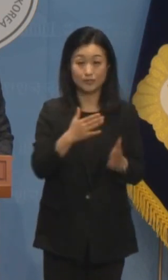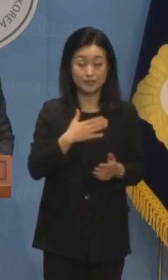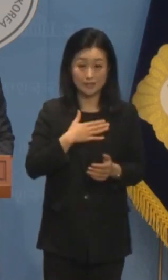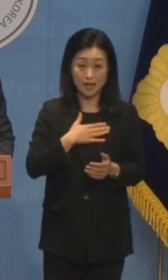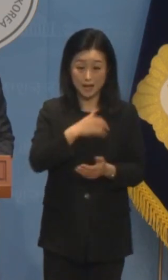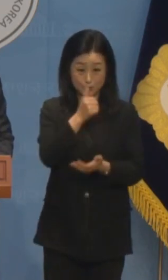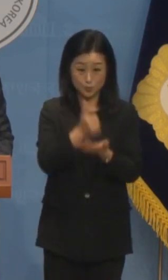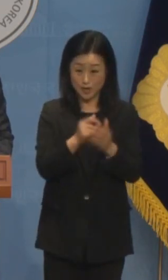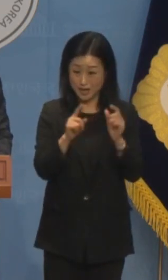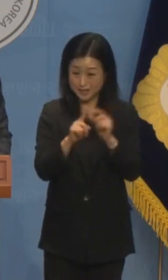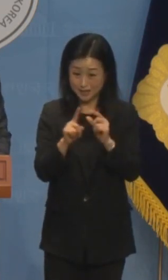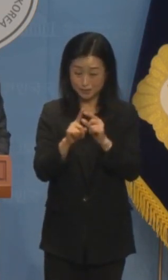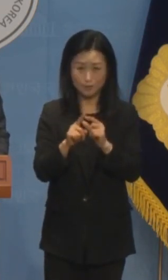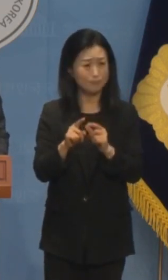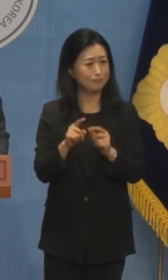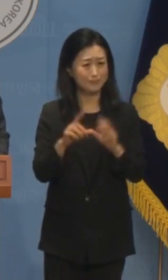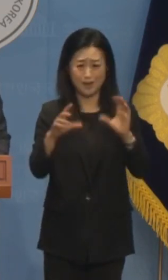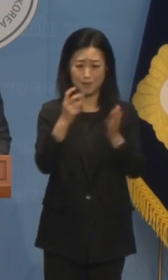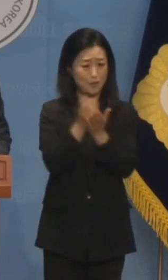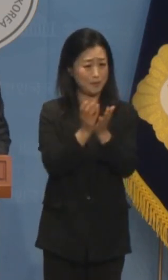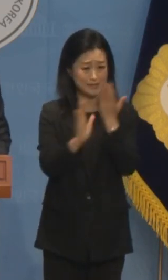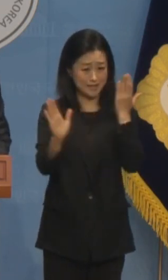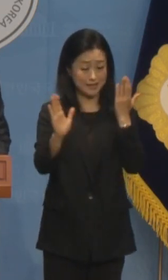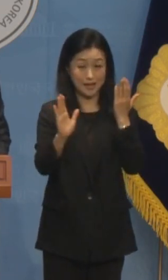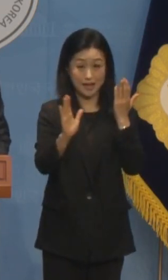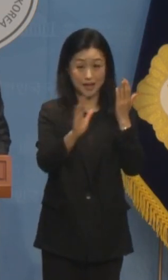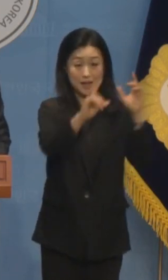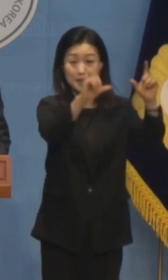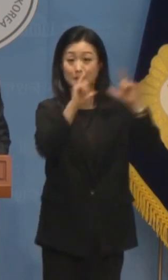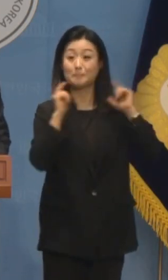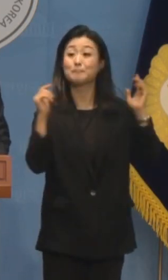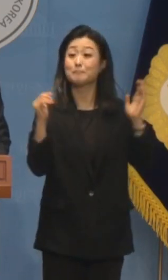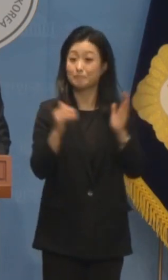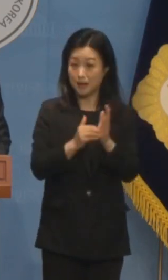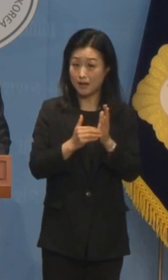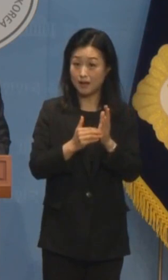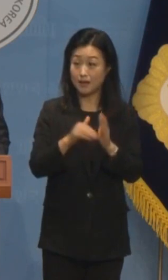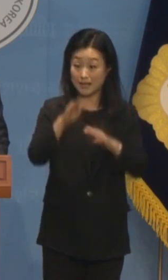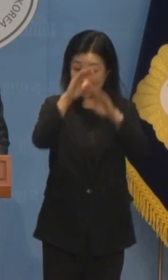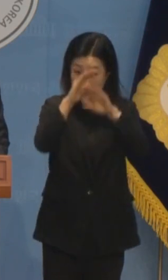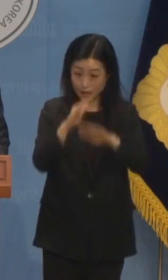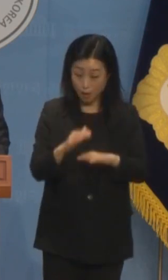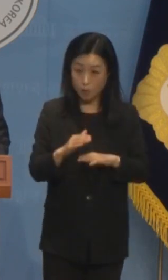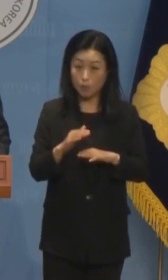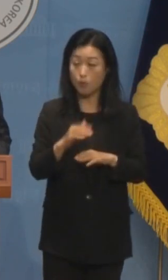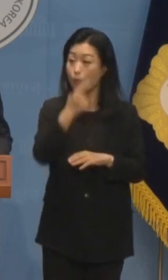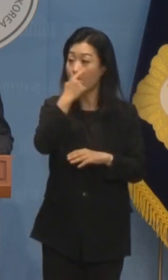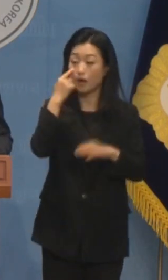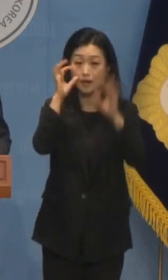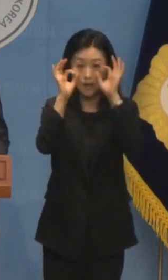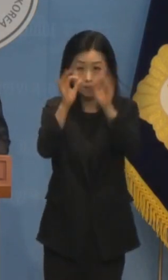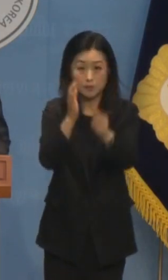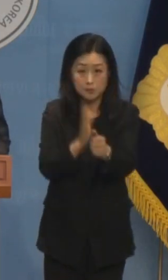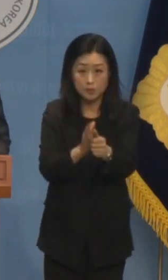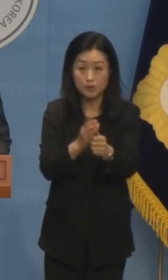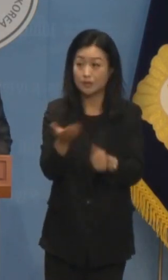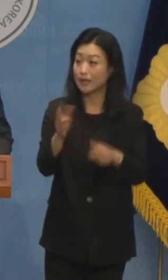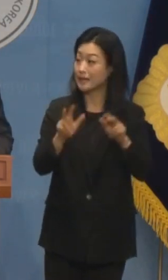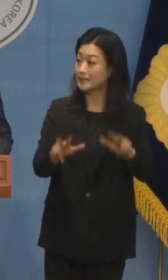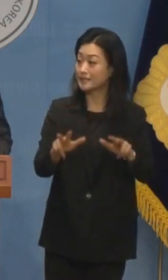소지가 몹시 크다고 한 겁니다. 이것이 사건의 핵심입니다. 그럼에도 불구하고 지금의